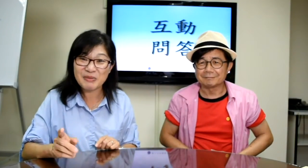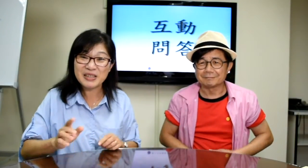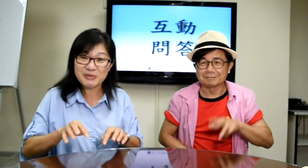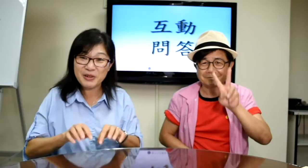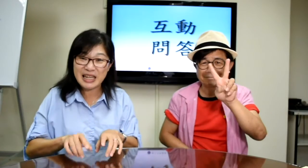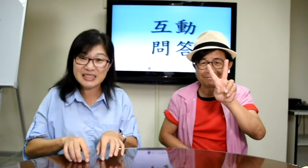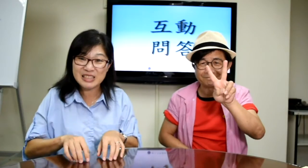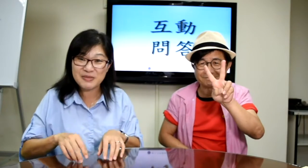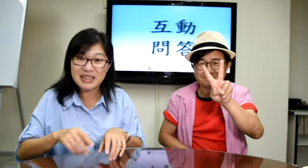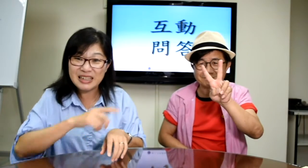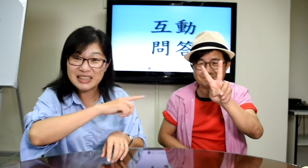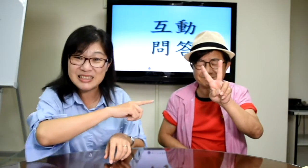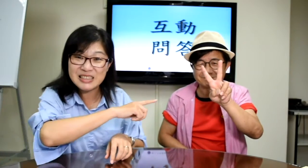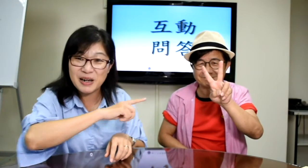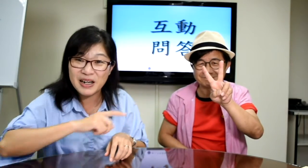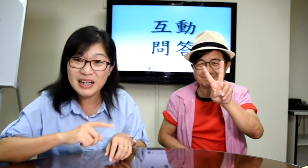什么会打字？是什么？